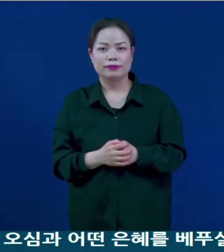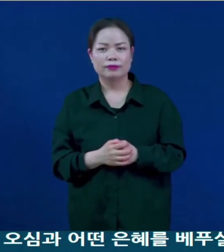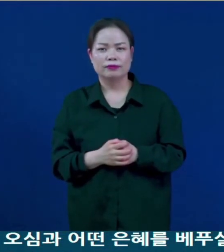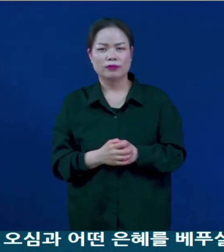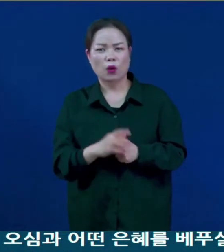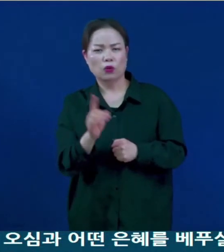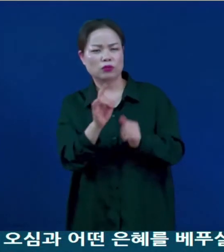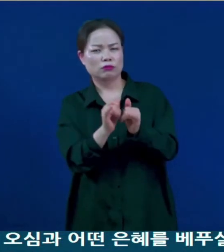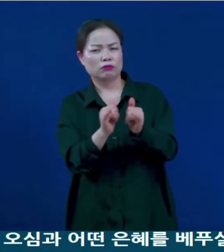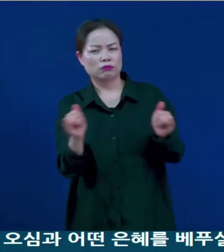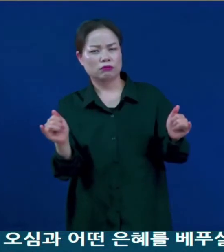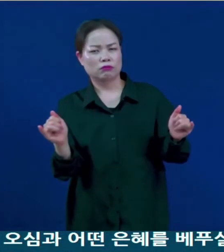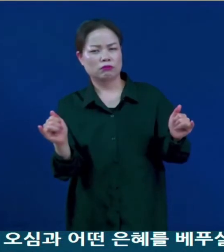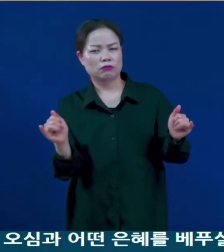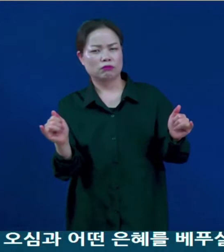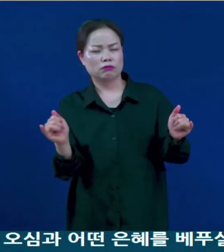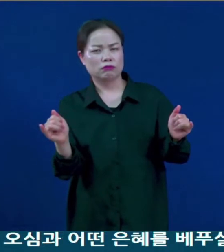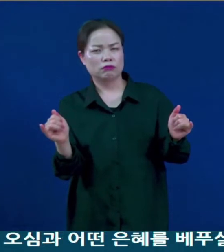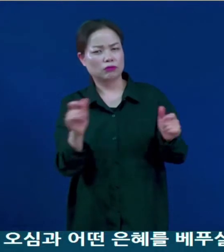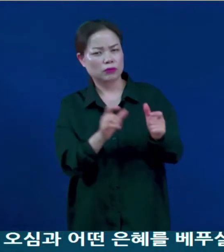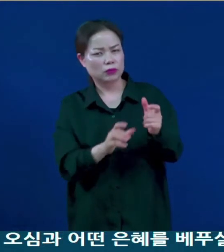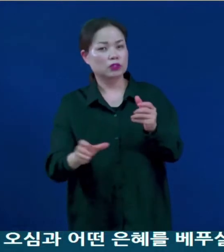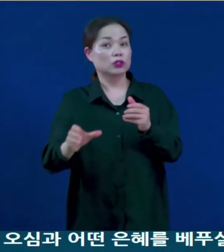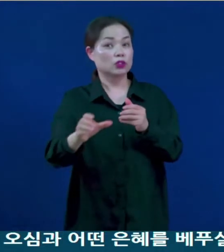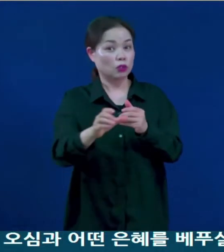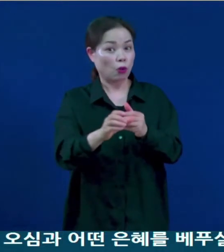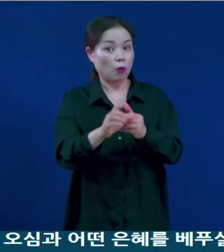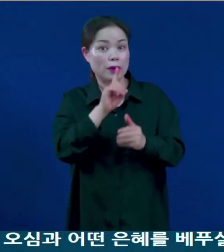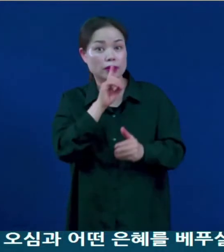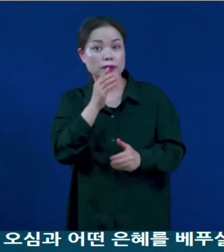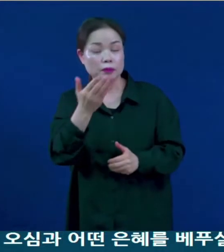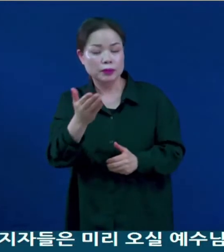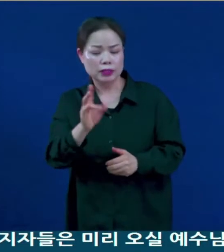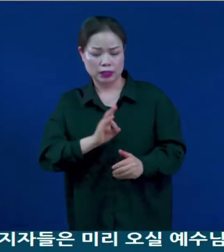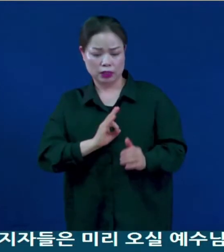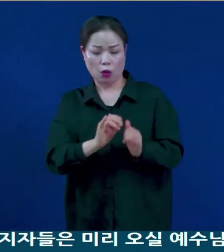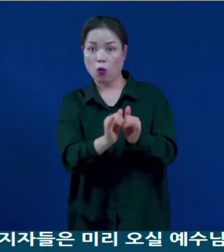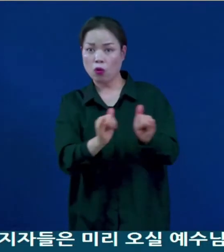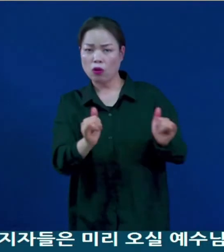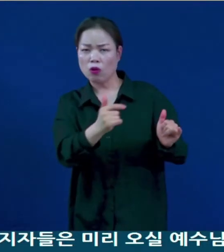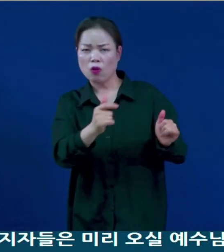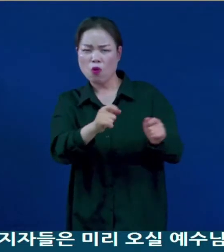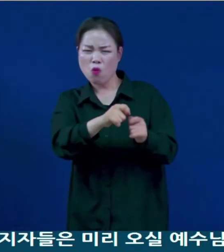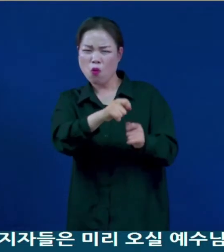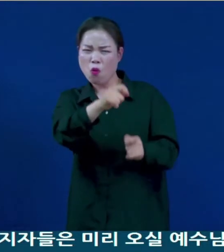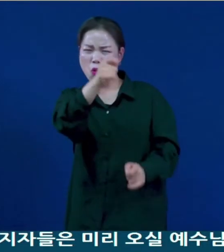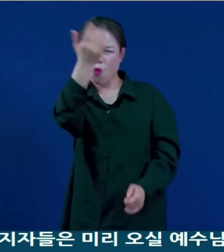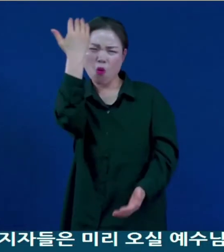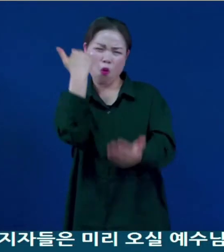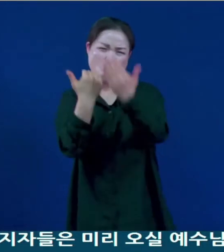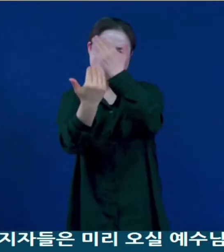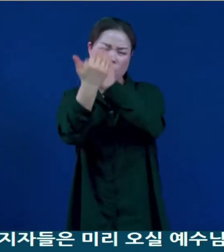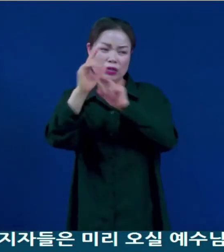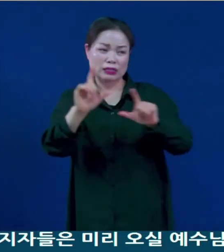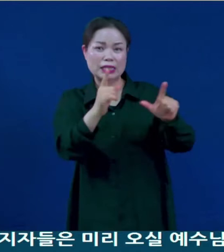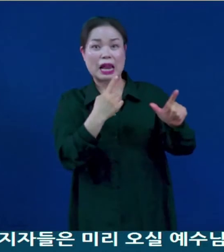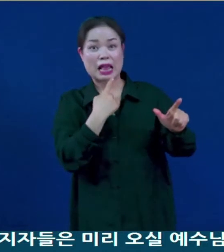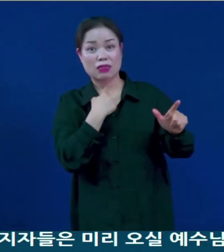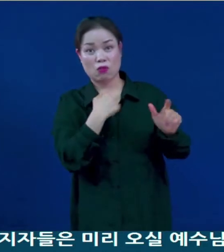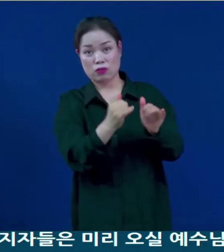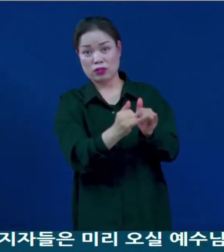그리고 또 어떤 분들은 덧붙여서 말씀하기를, 그 선지자들은 너무 오래전에 살았던